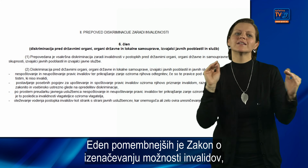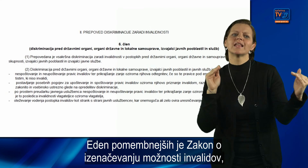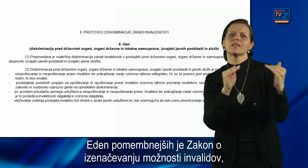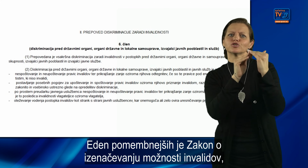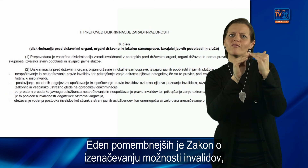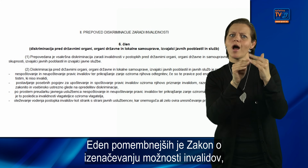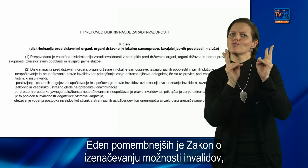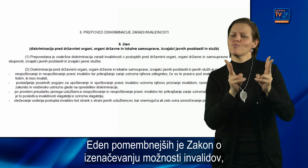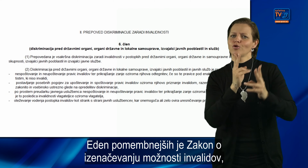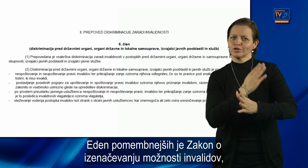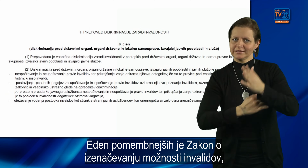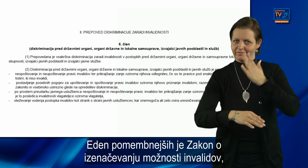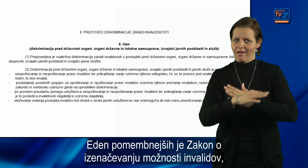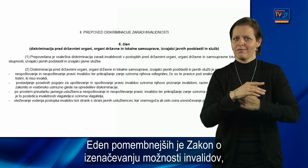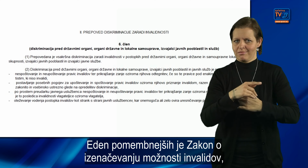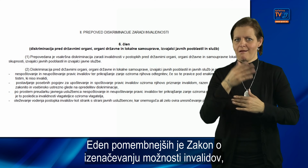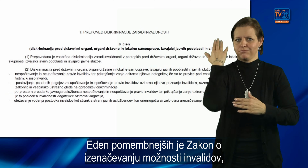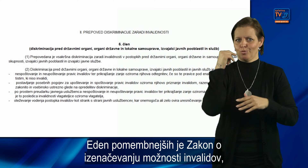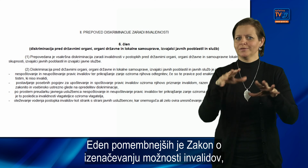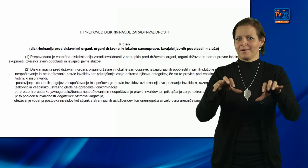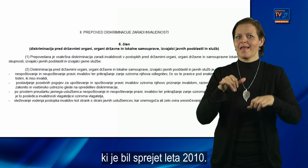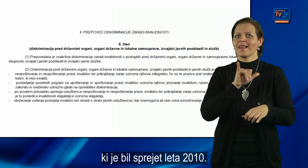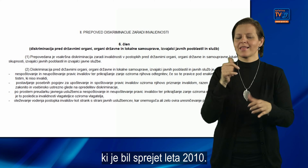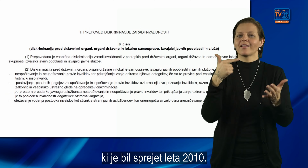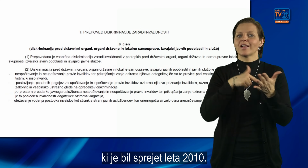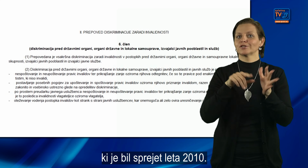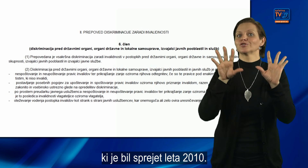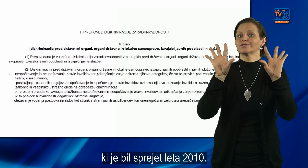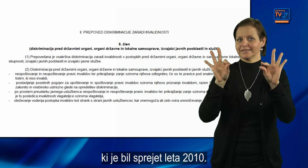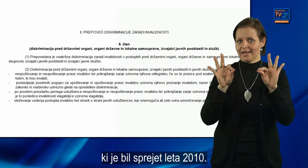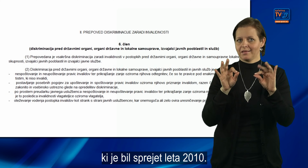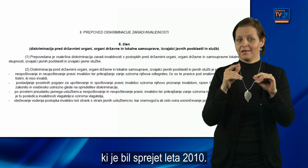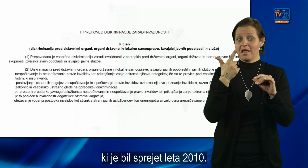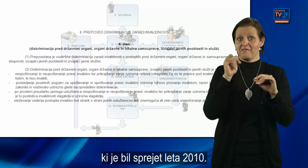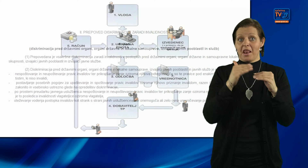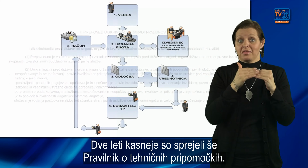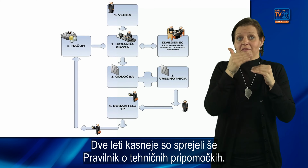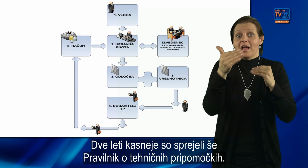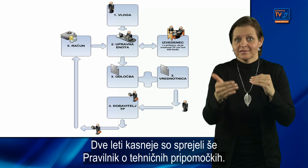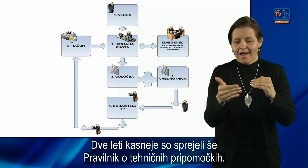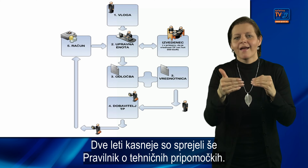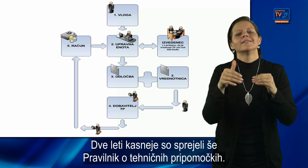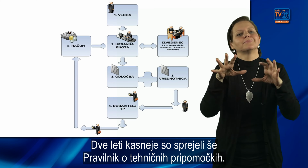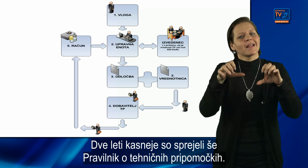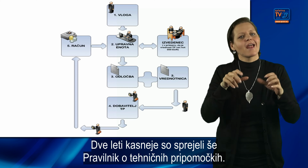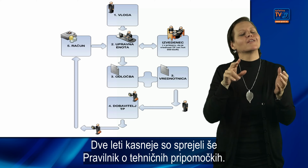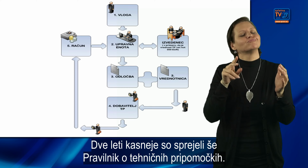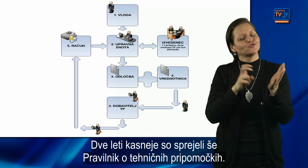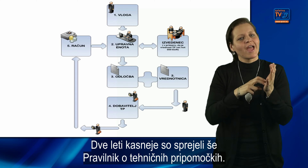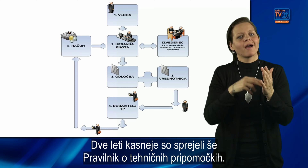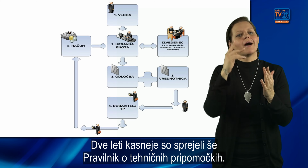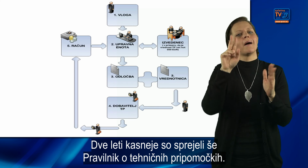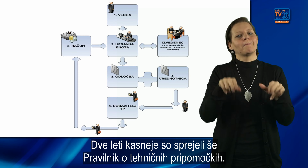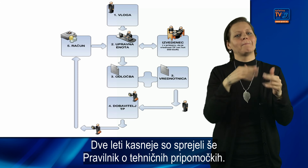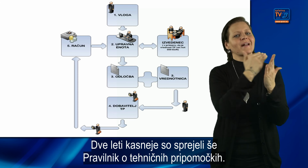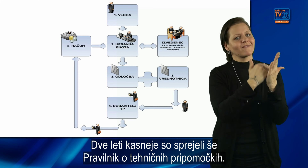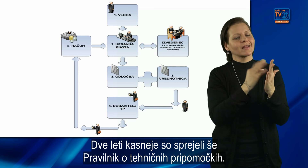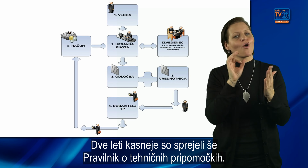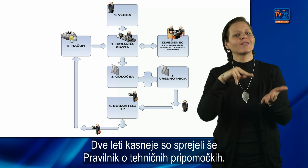o izenačevanju možnosti invalidov, ki je bil sprejet leta 2010. 2 leti kasneje so sprejeli